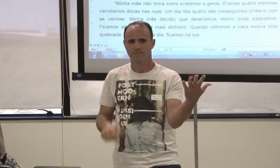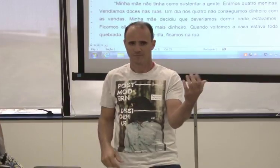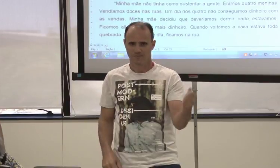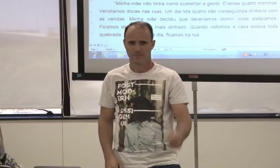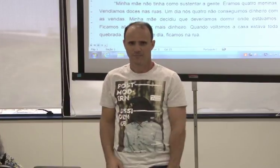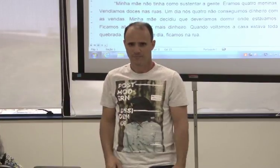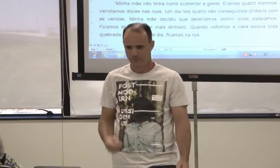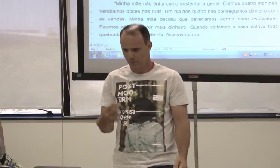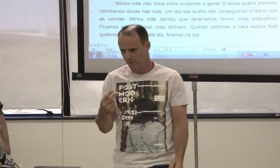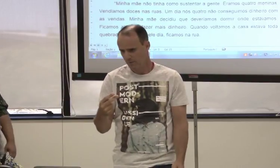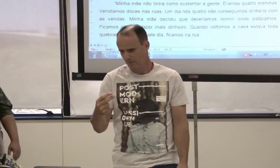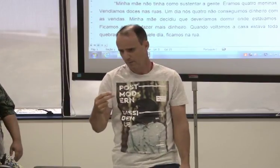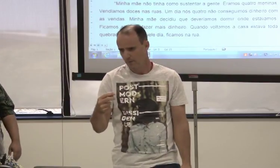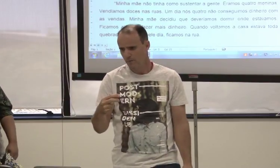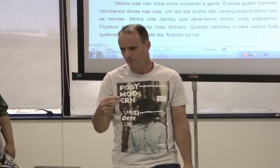Vendíamos doces nas ruas.